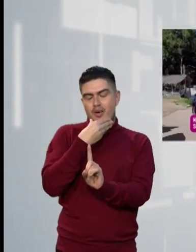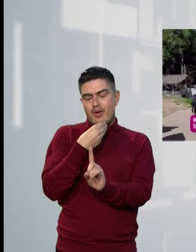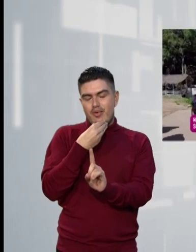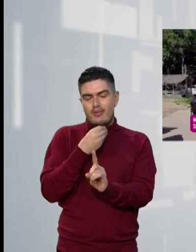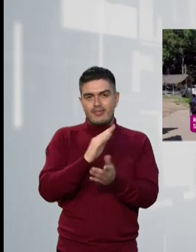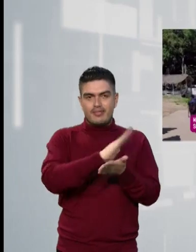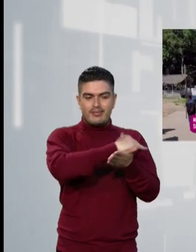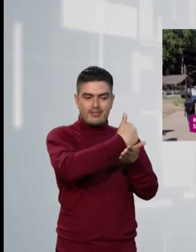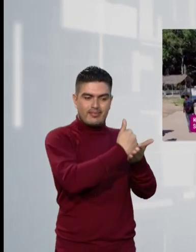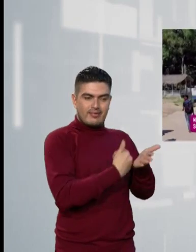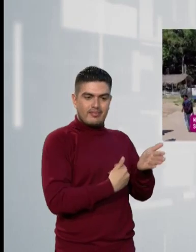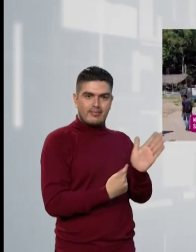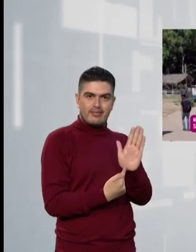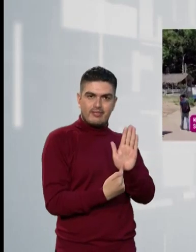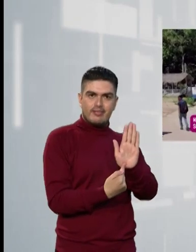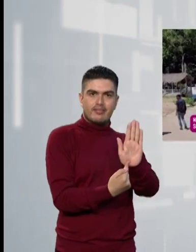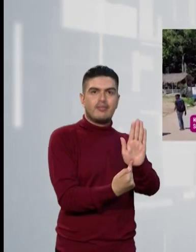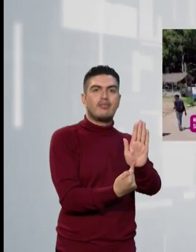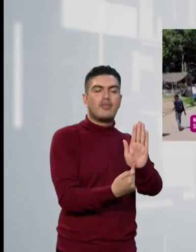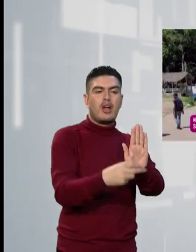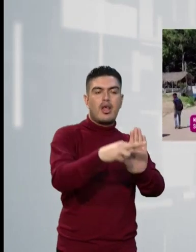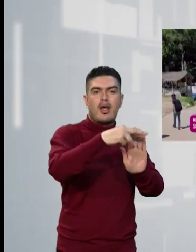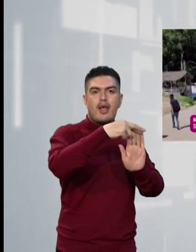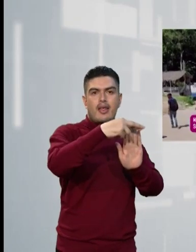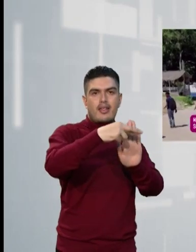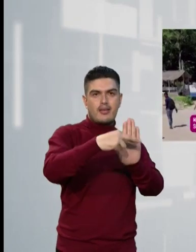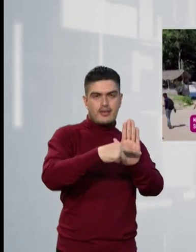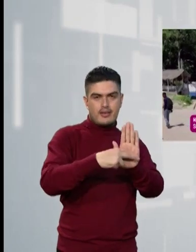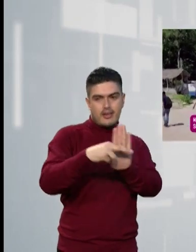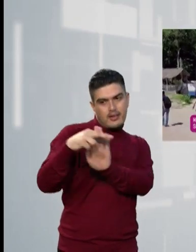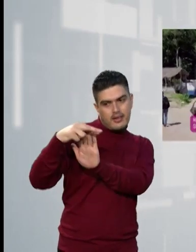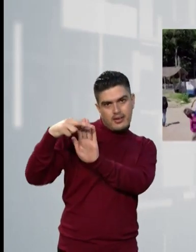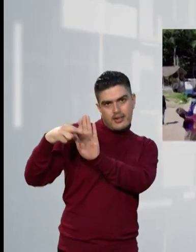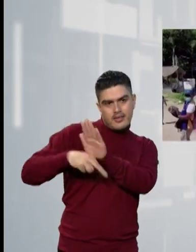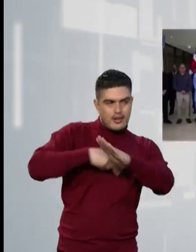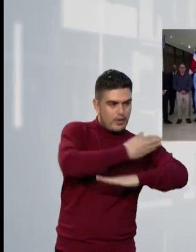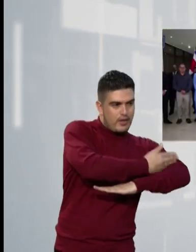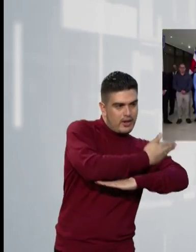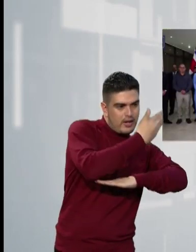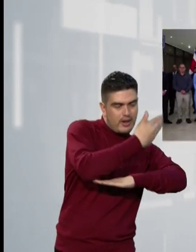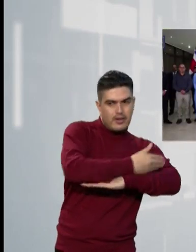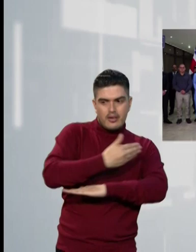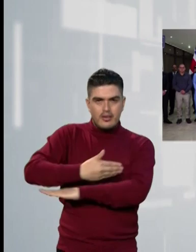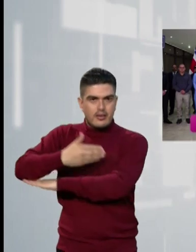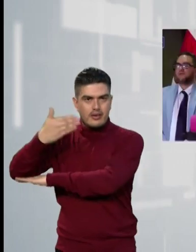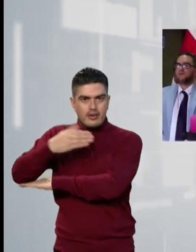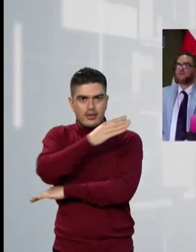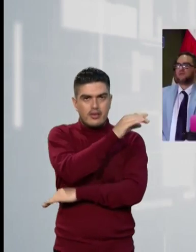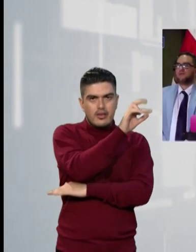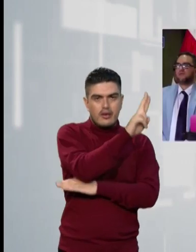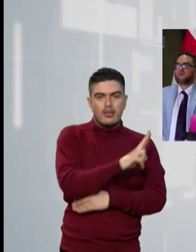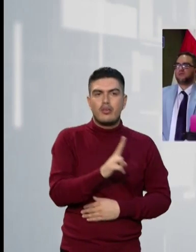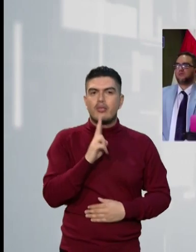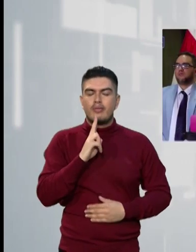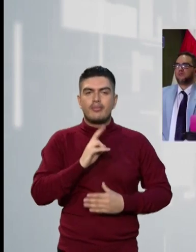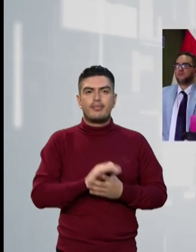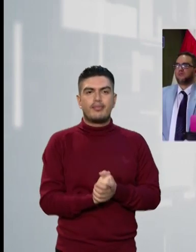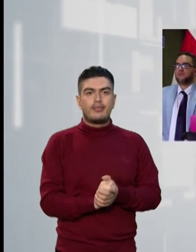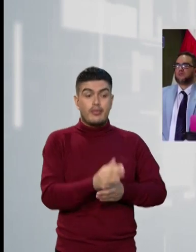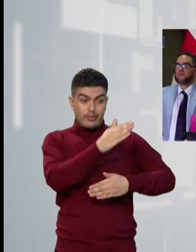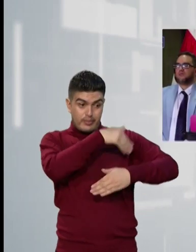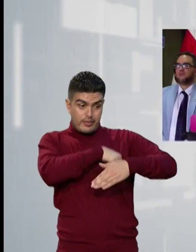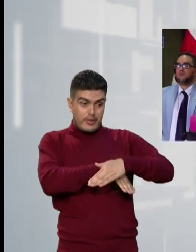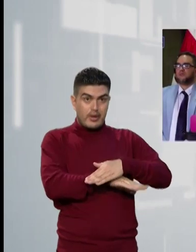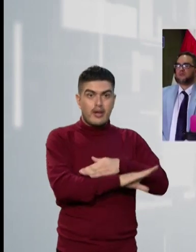documentos que se requerirán Al momento de llegar a cualquier punto fronterizo de ambas naciones para el ingreso se solicitará el